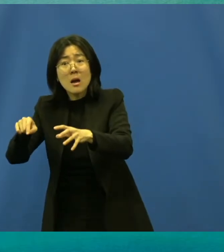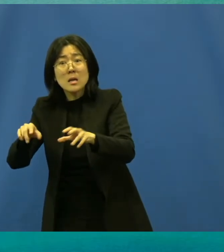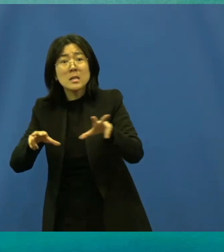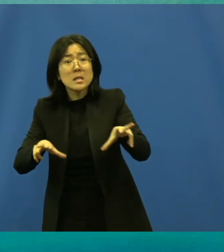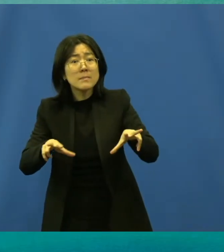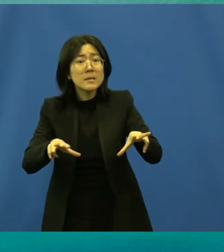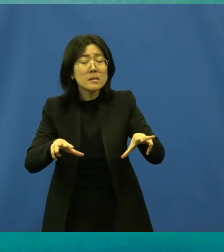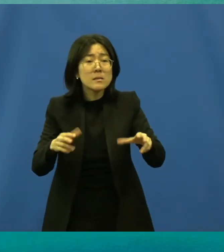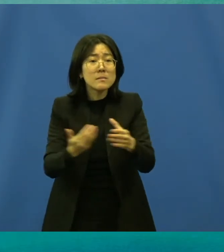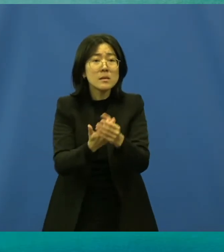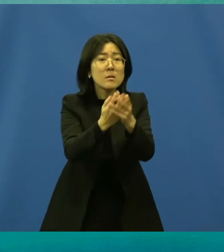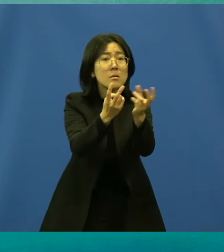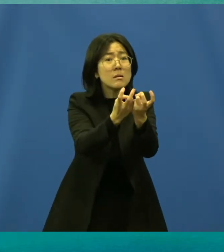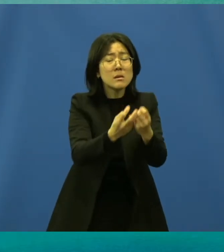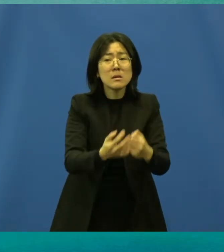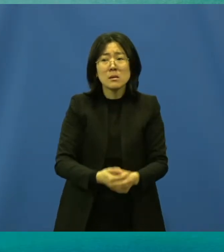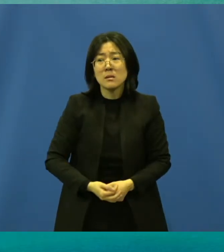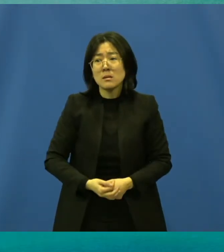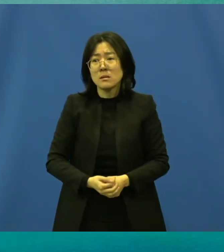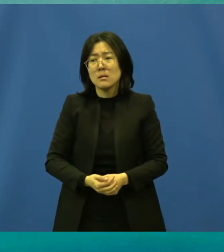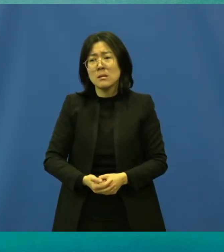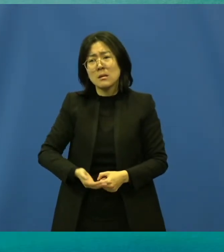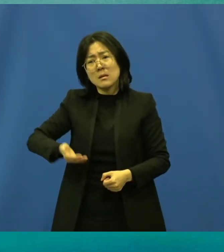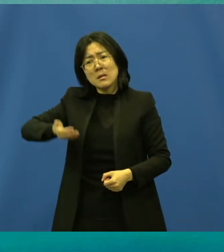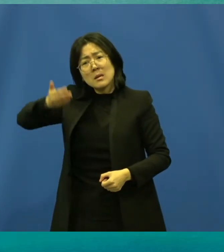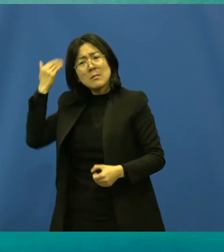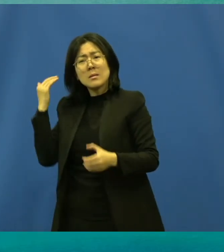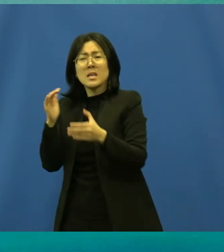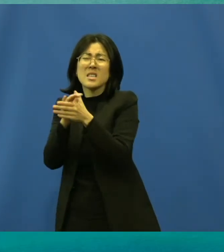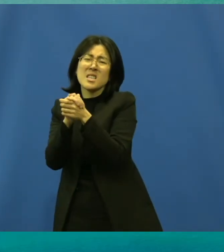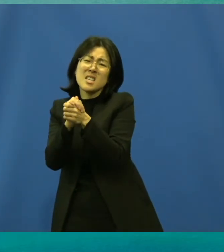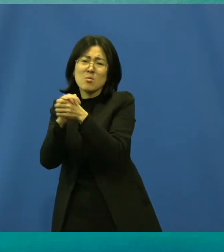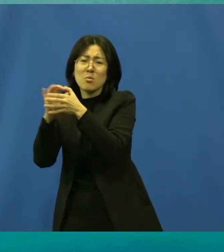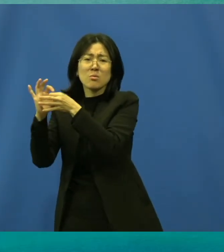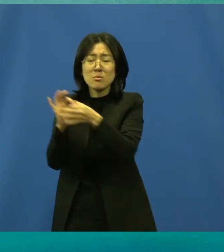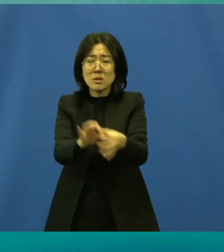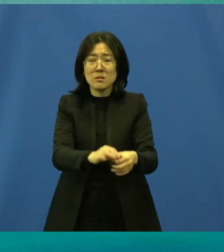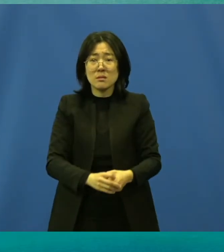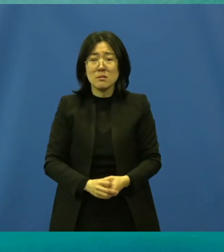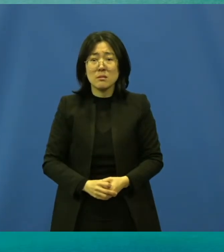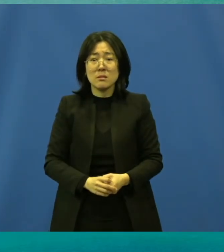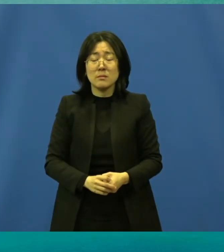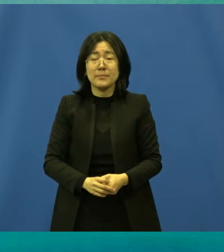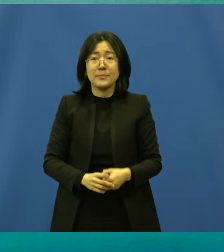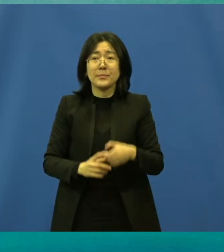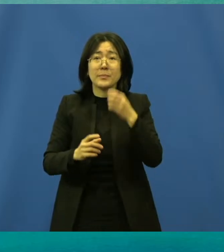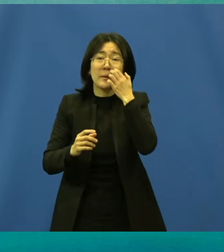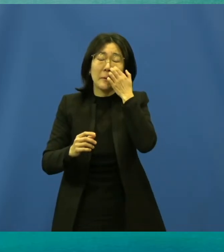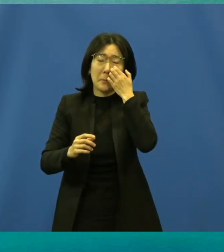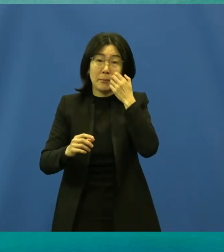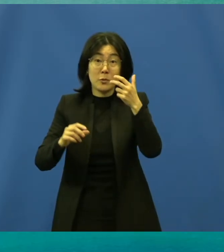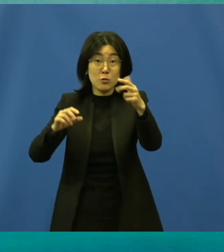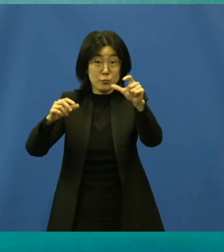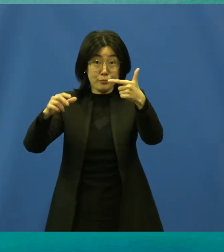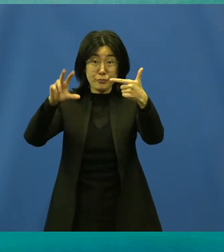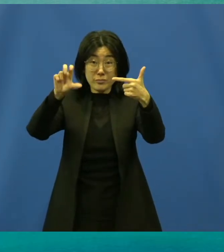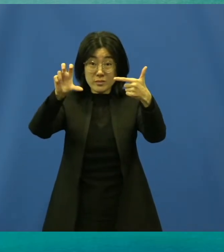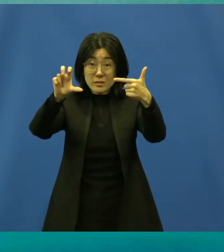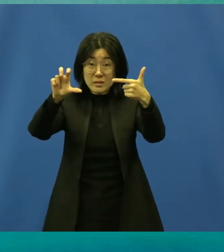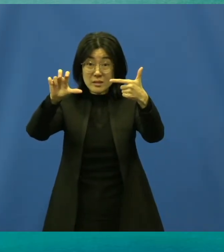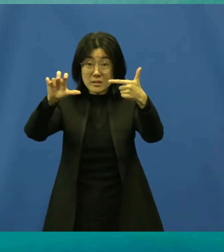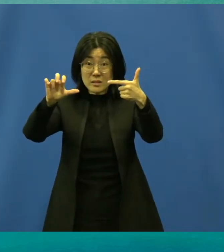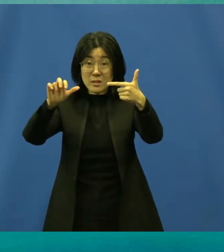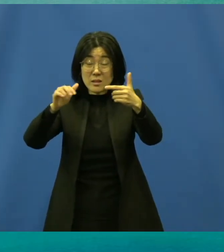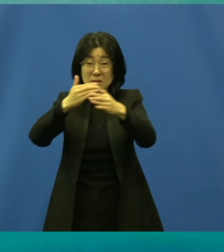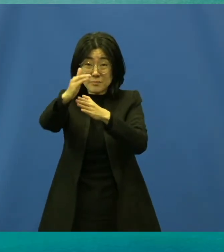여러분, 6.25 동란 이후, 1956 6.25 동란 이후 대한민국은 그야말로 초토화였습니다.